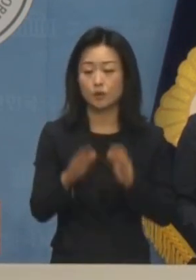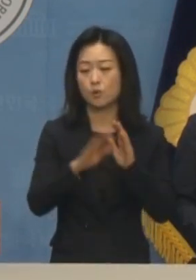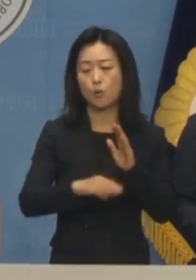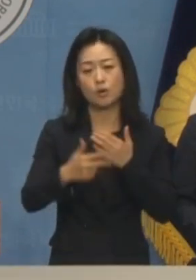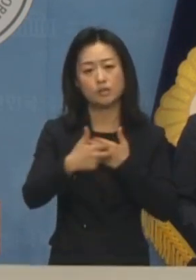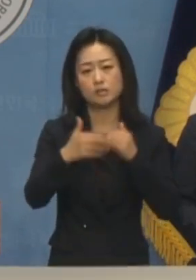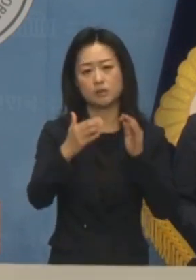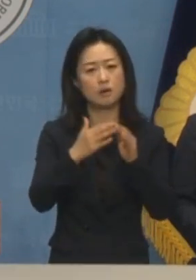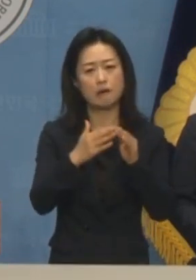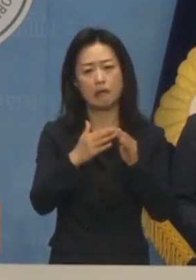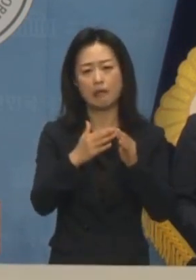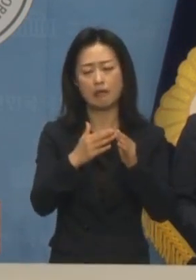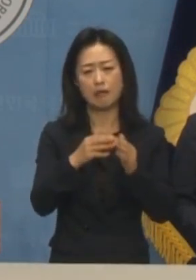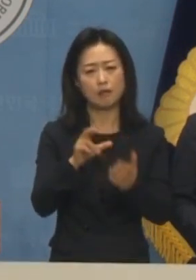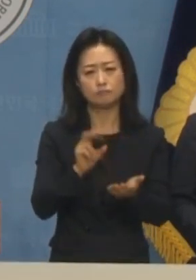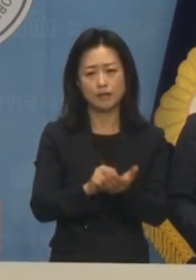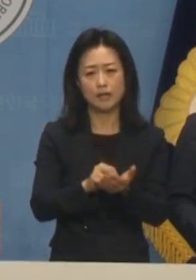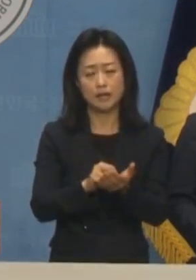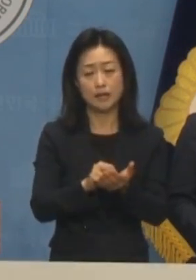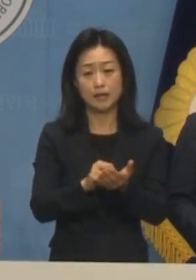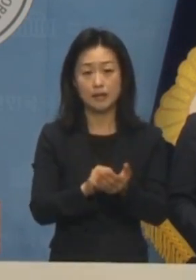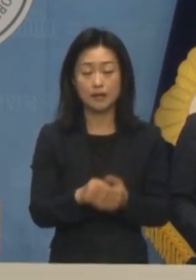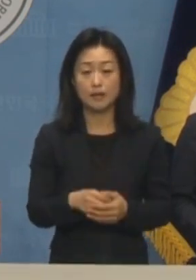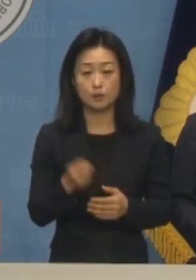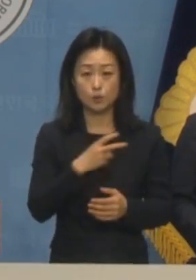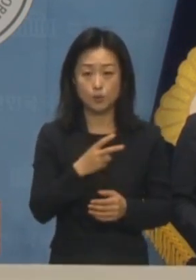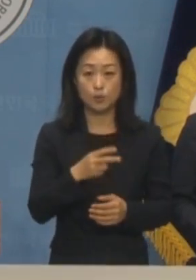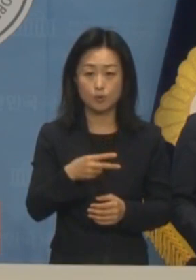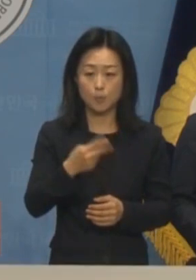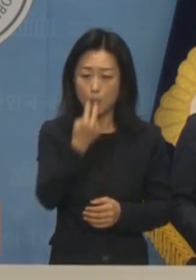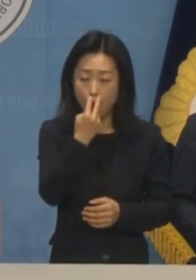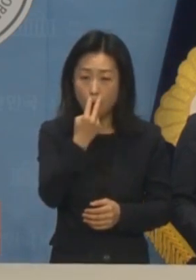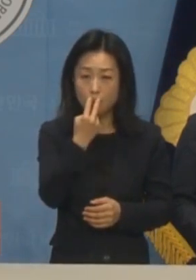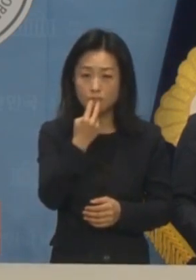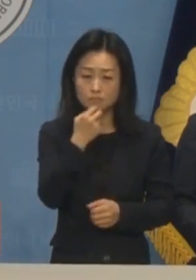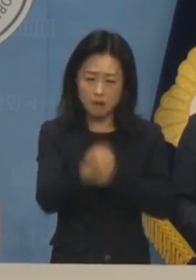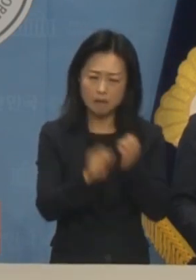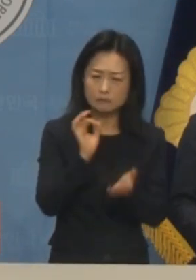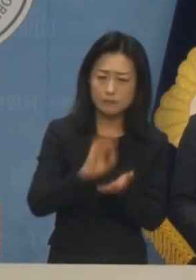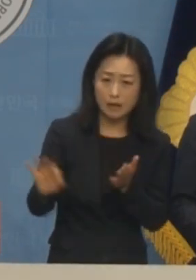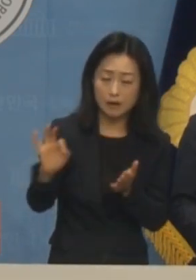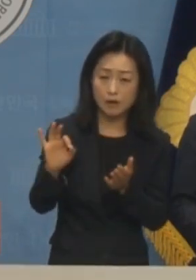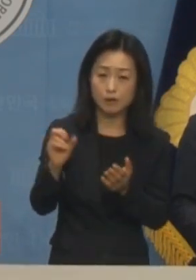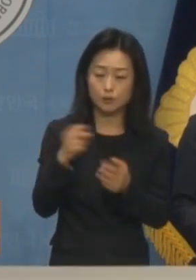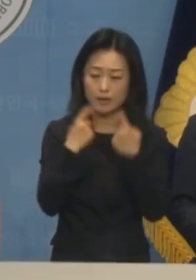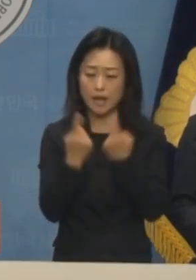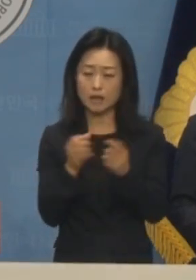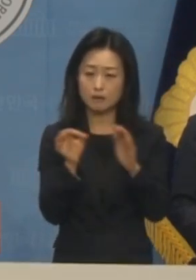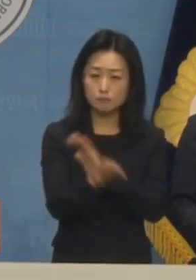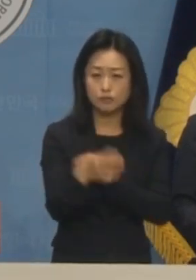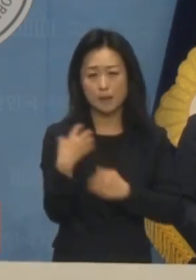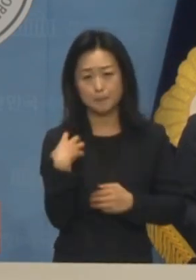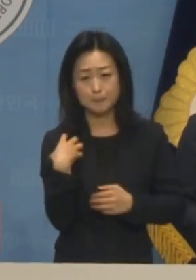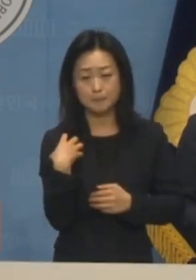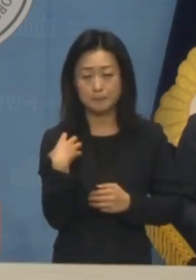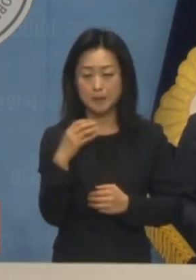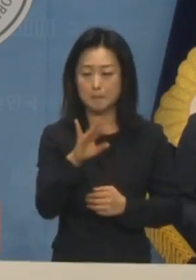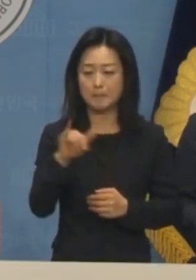공공의료, 통제받지 않는 실손보험과 비급여 진료 등을 방치한